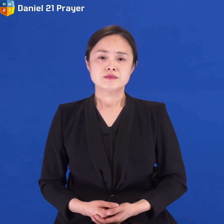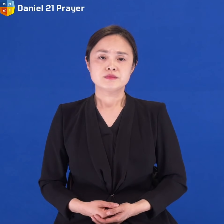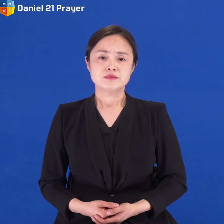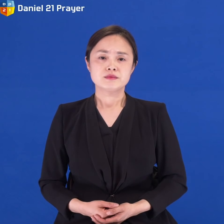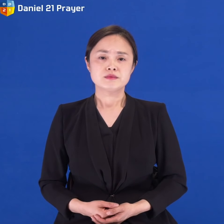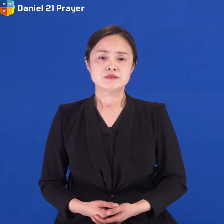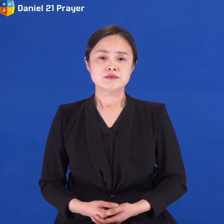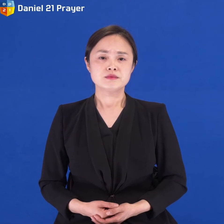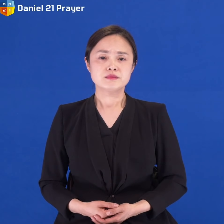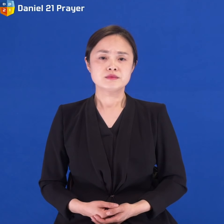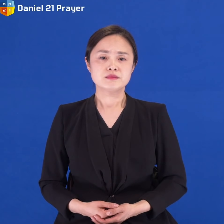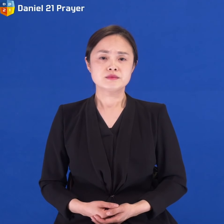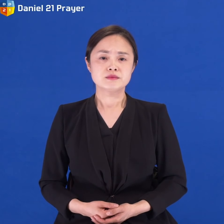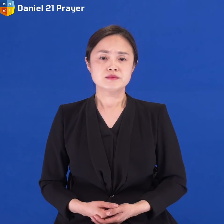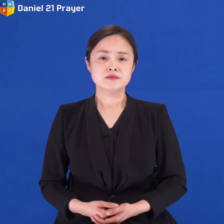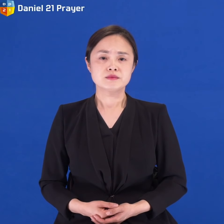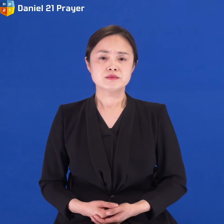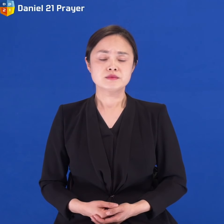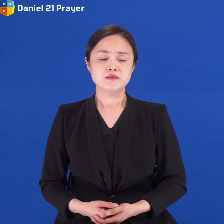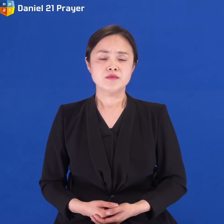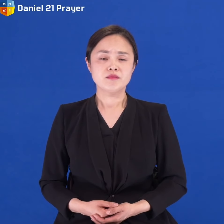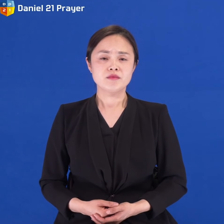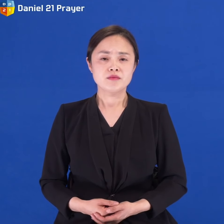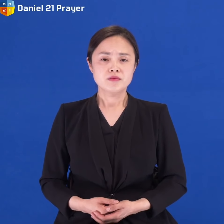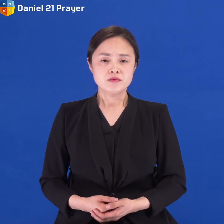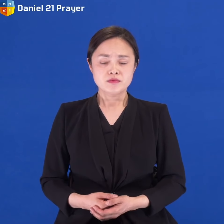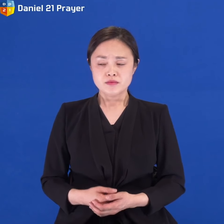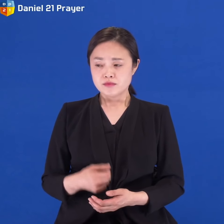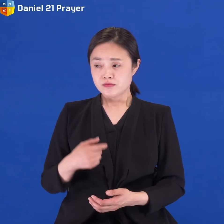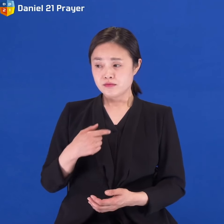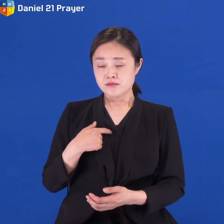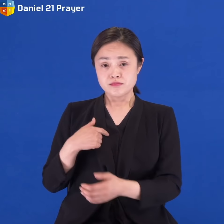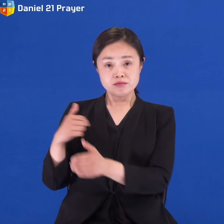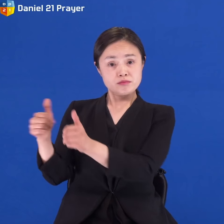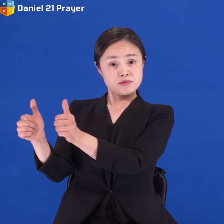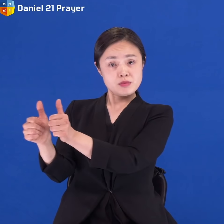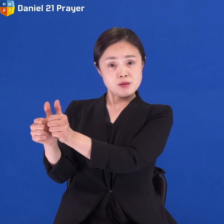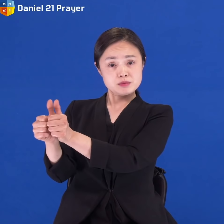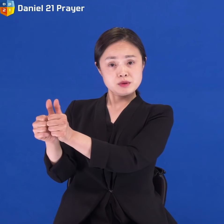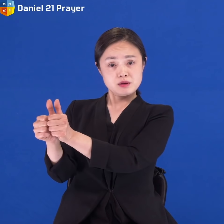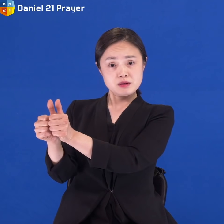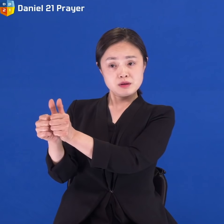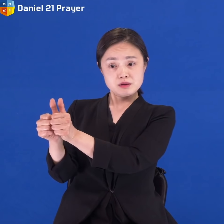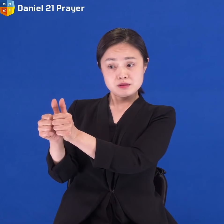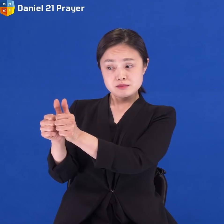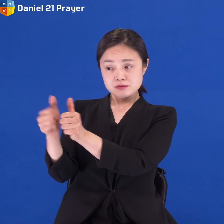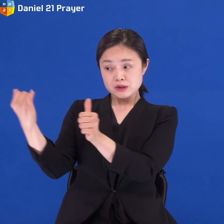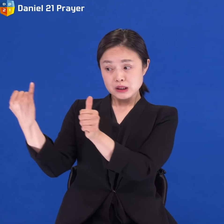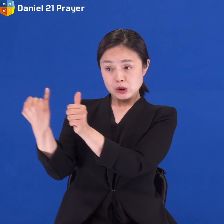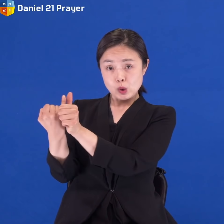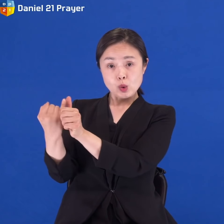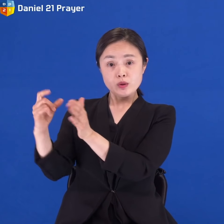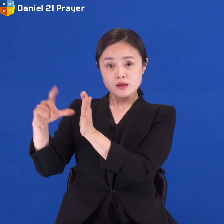아무도 결혼할 의사가 없는 그런 남자에게 제가 매달리고 있는 거예요.